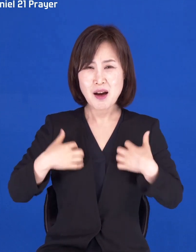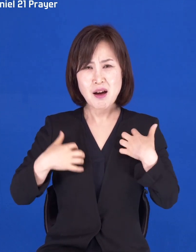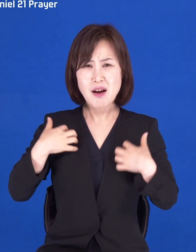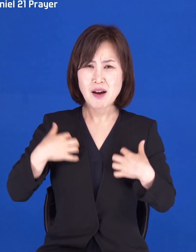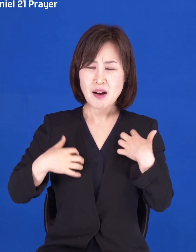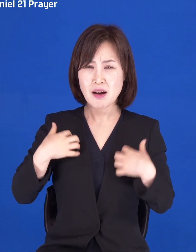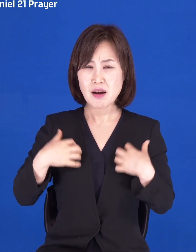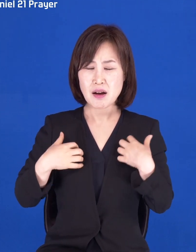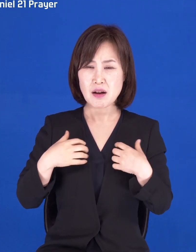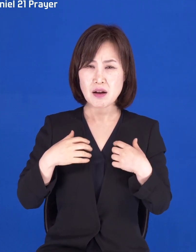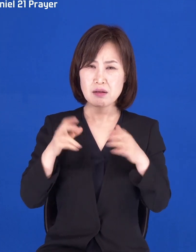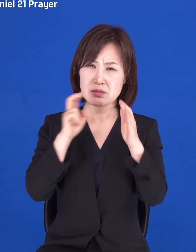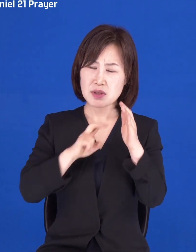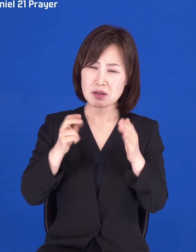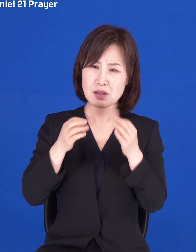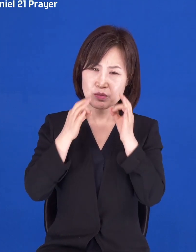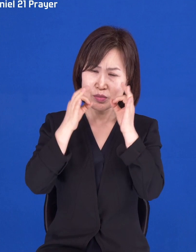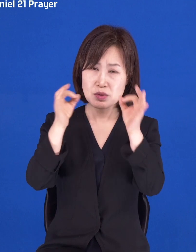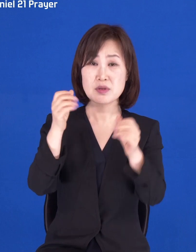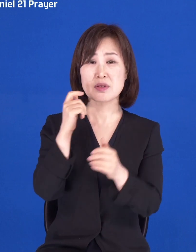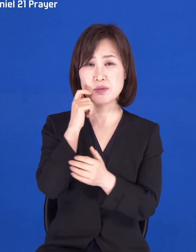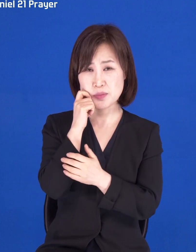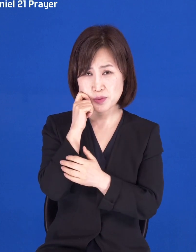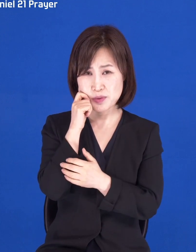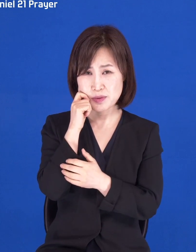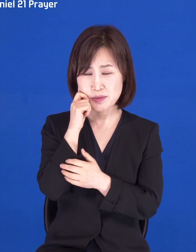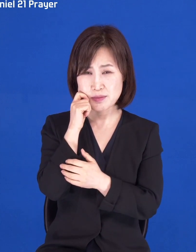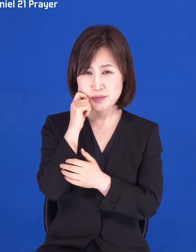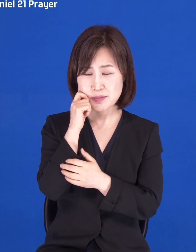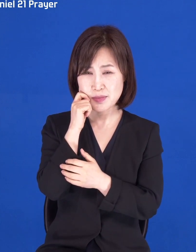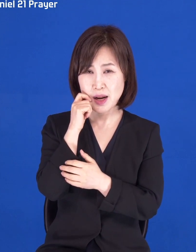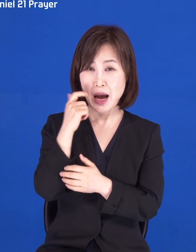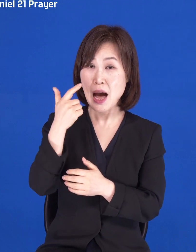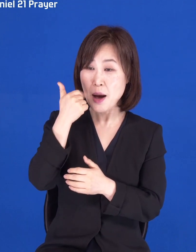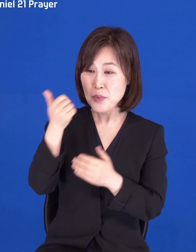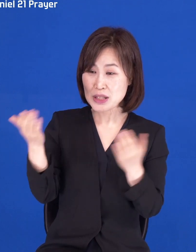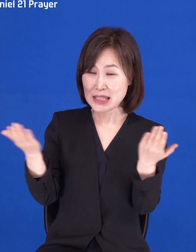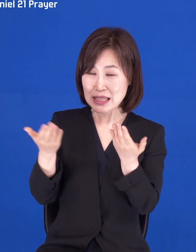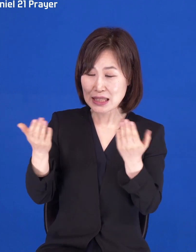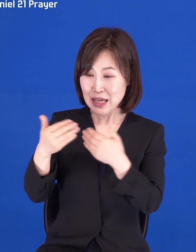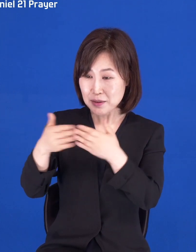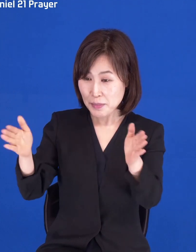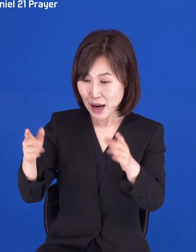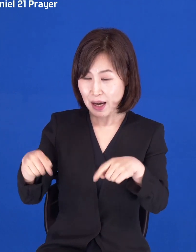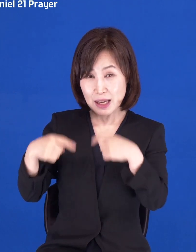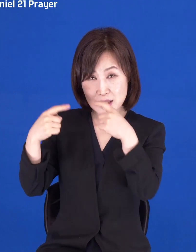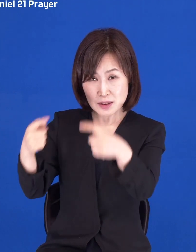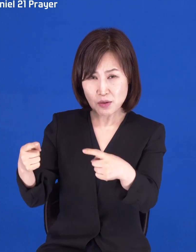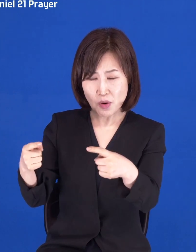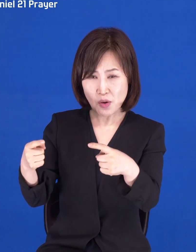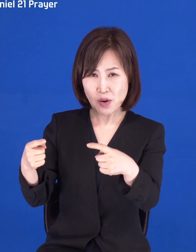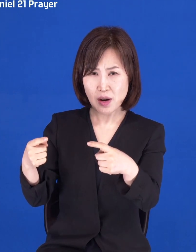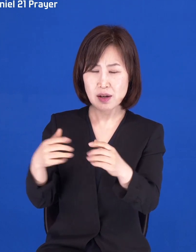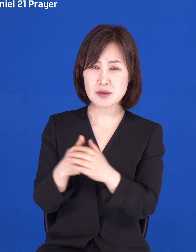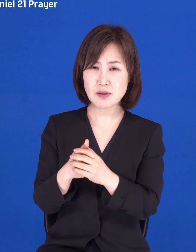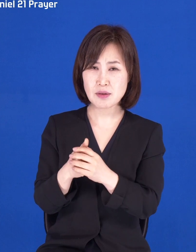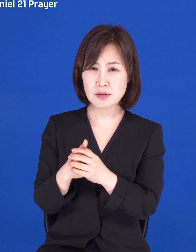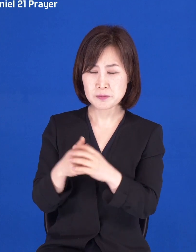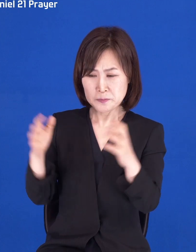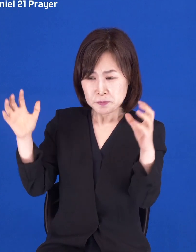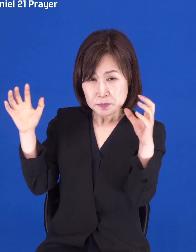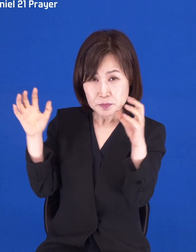못했습니다. 아버지 작업실에 들어가서 머리 맞대다시피 동그랗게 앉아서